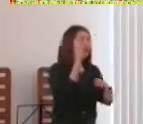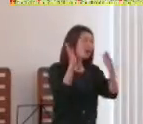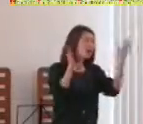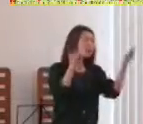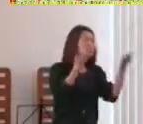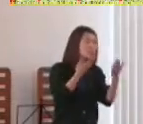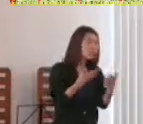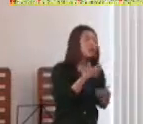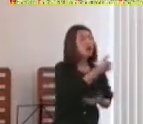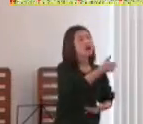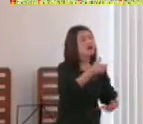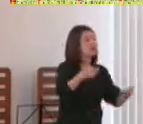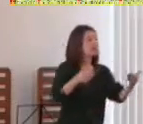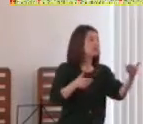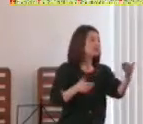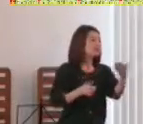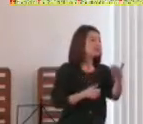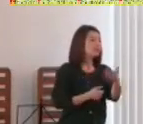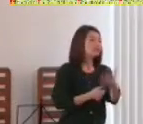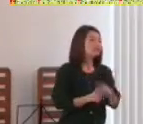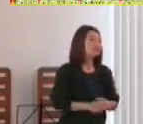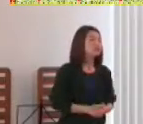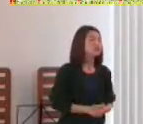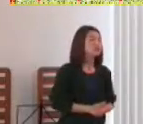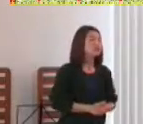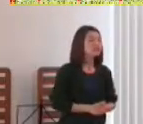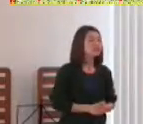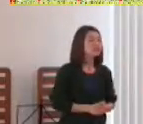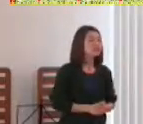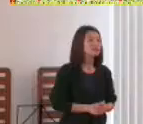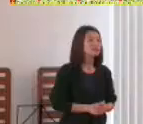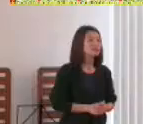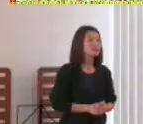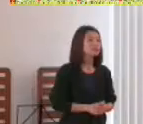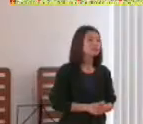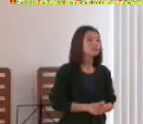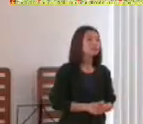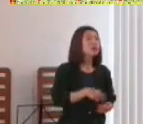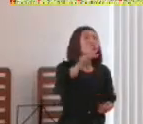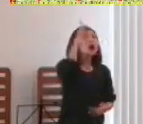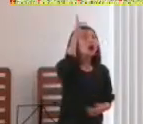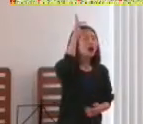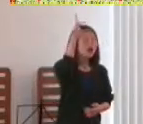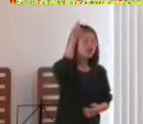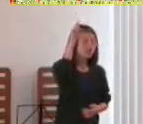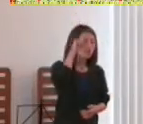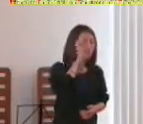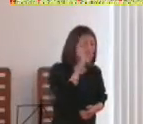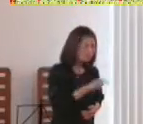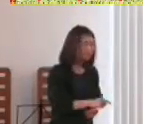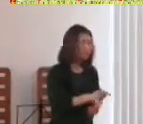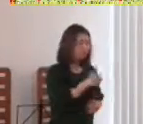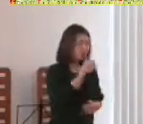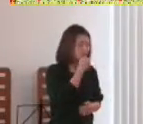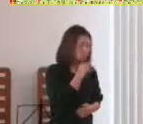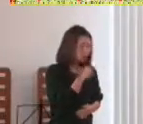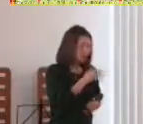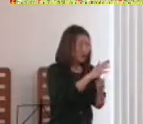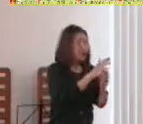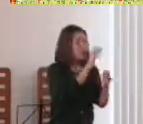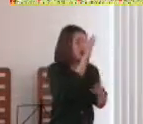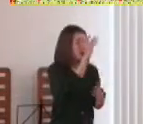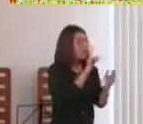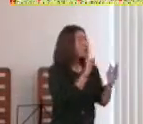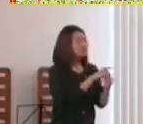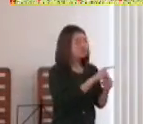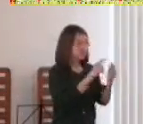様は神の位を捨て人となって、そして私たちのところに来てくださり、十字架にかかって死